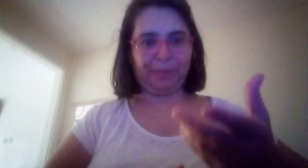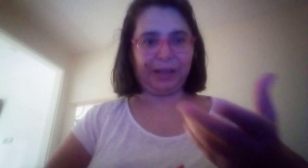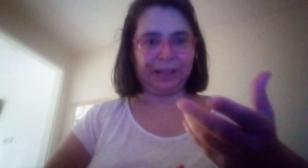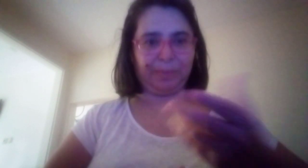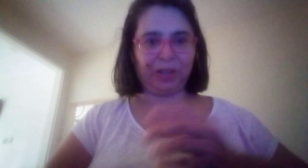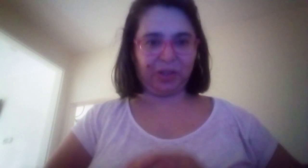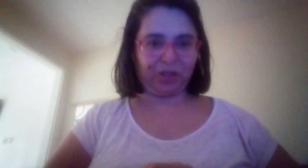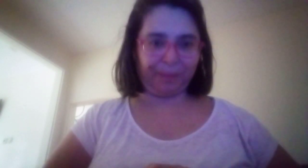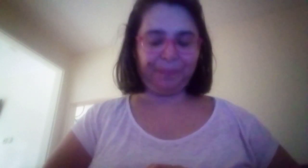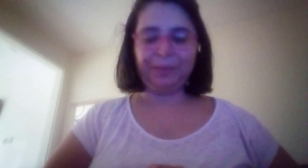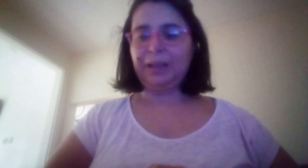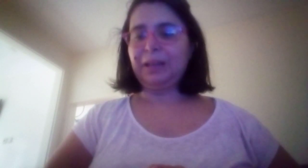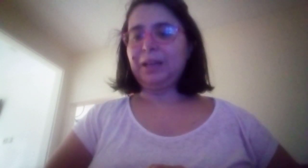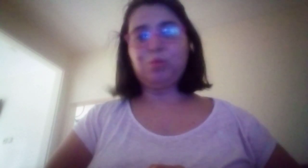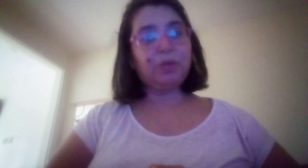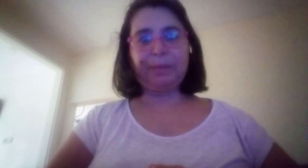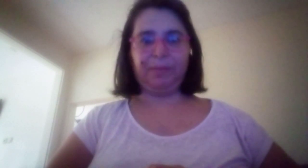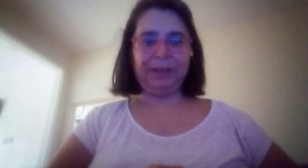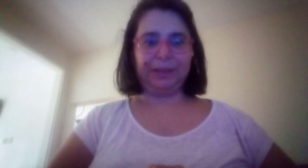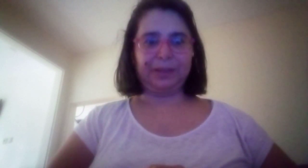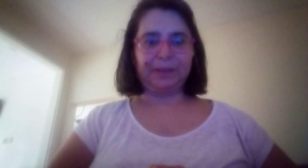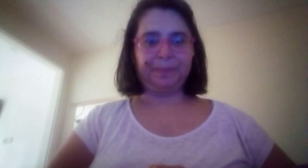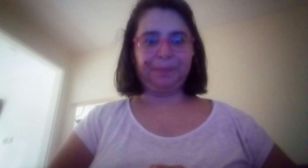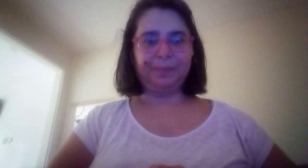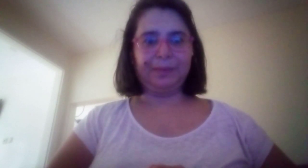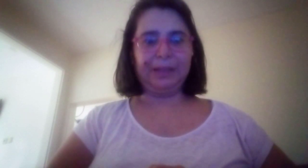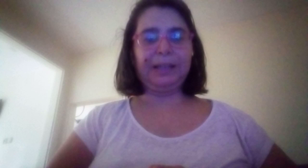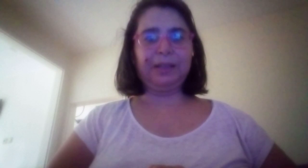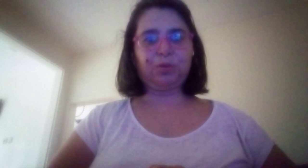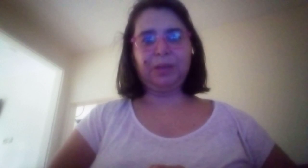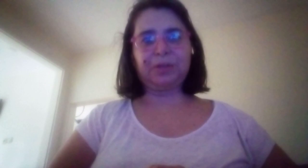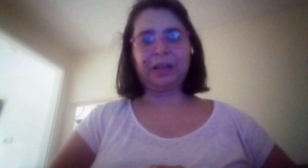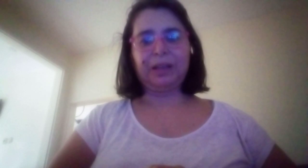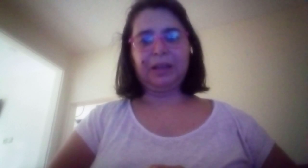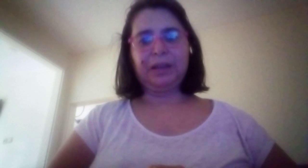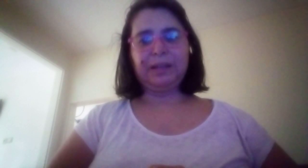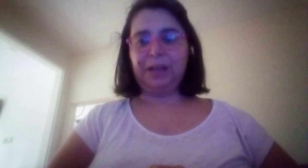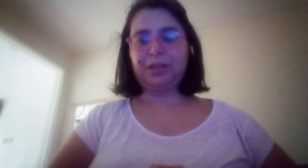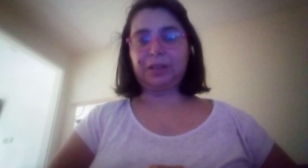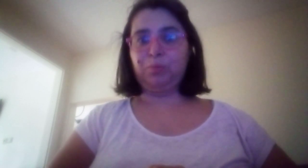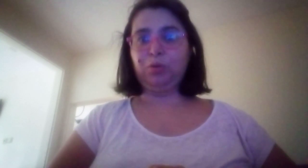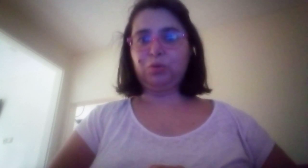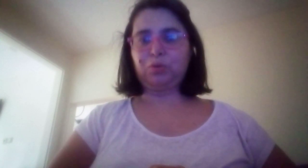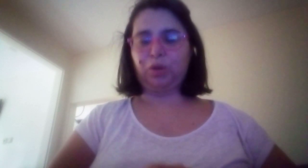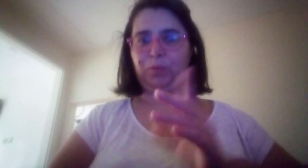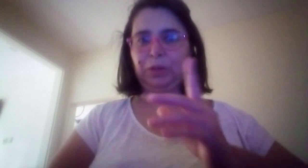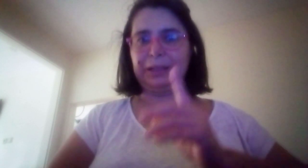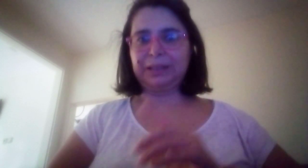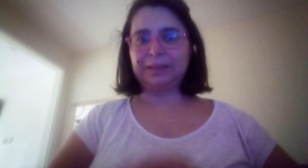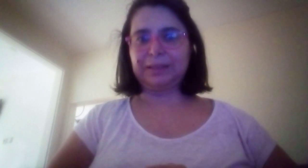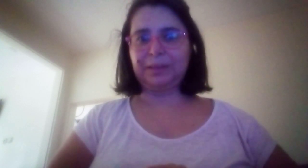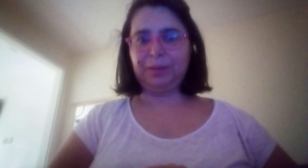Anlatmaya çalışacağım bunun sebebi nedir Yani şöyle bir şey gerçekten bu toplum olarak bir